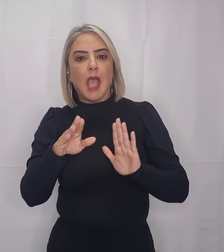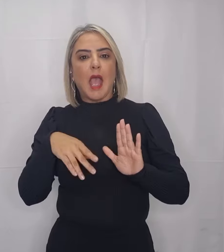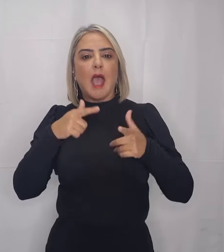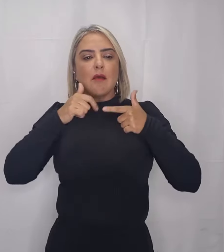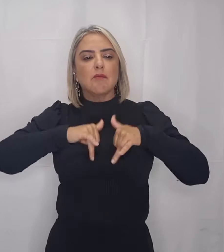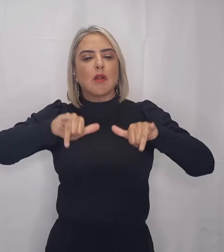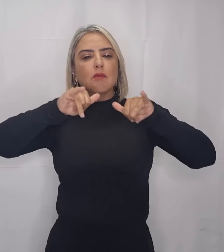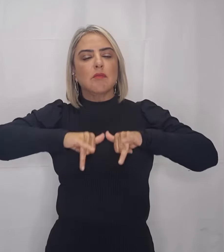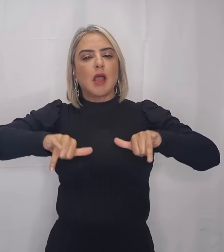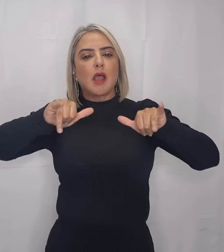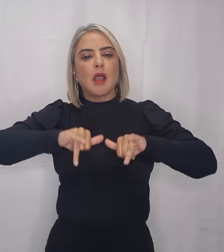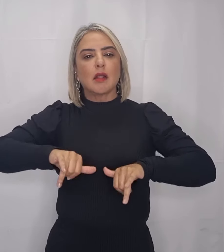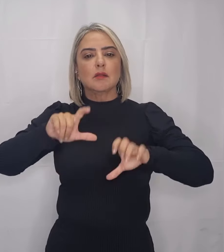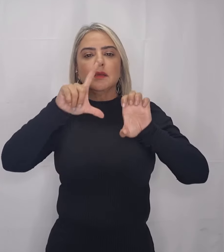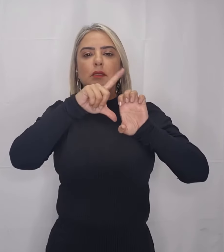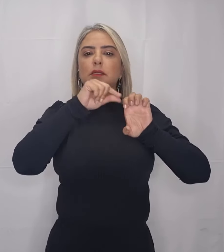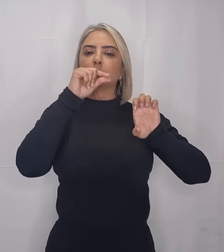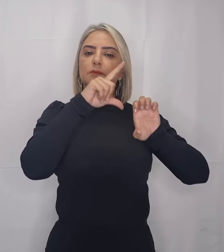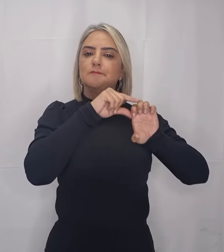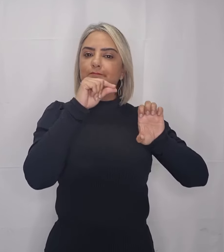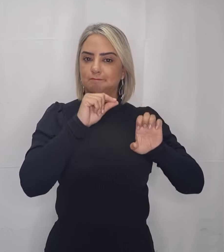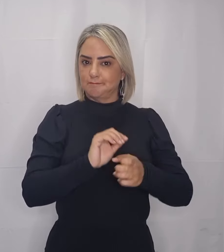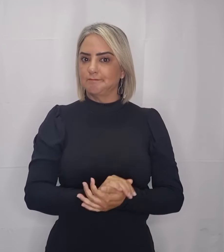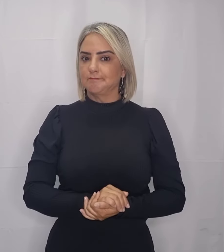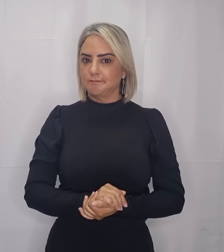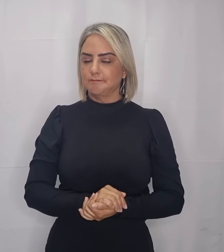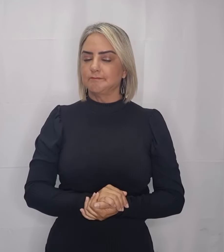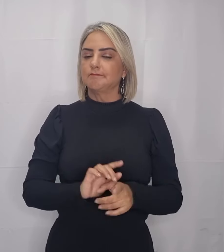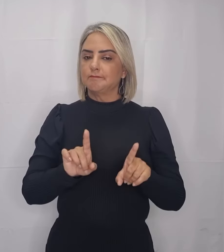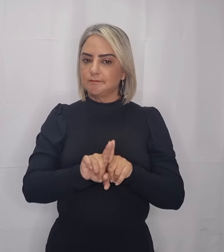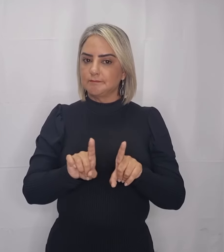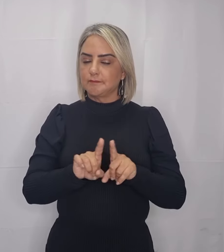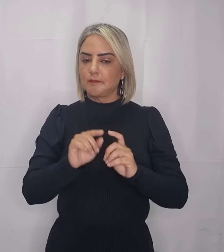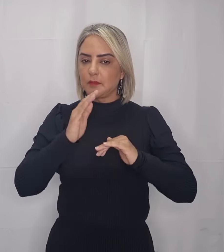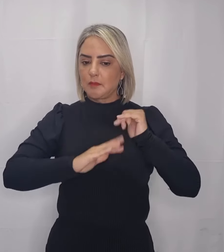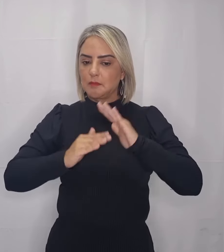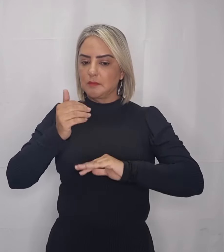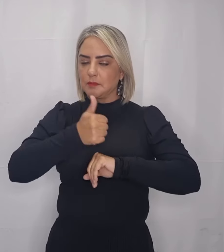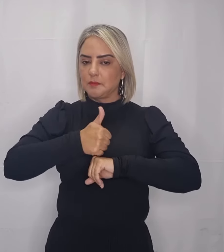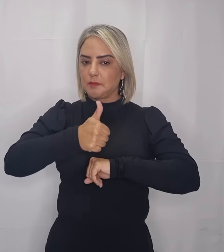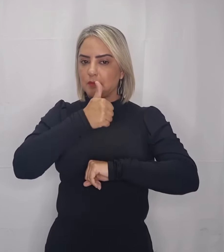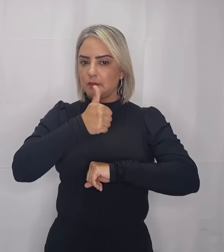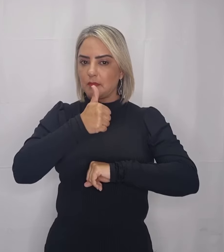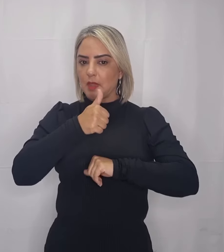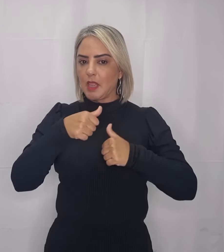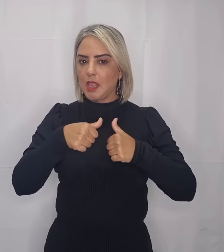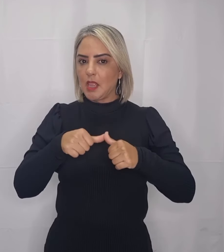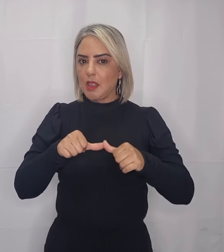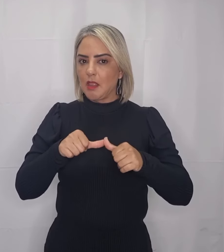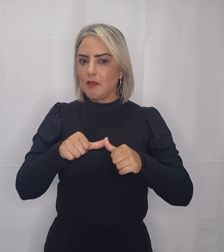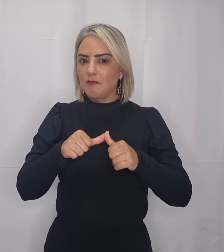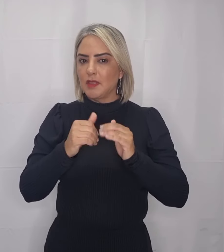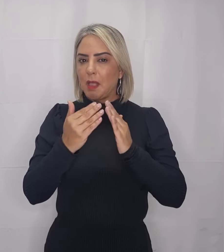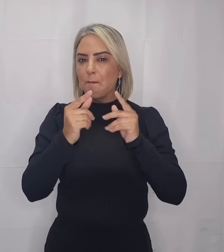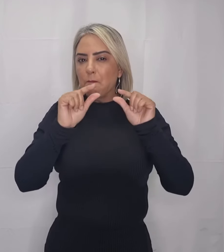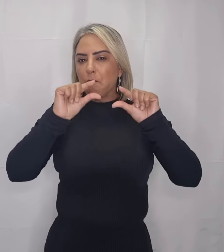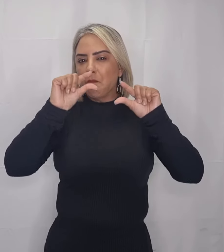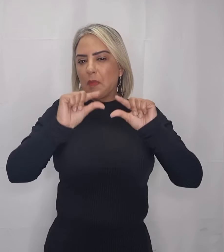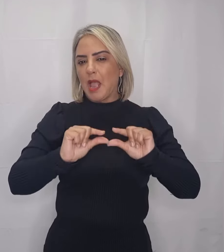empreendedorismo. E a profissional ficará muito aquém daquela mantida por